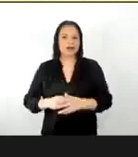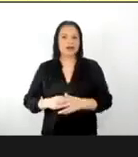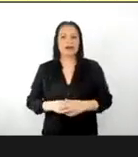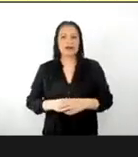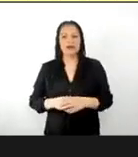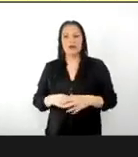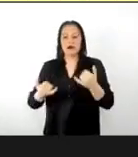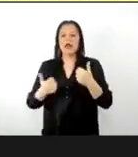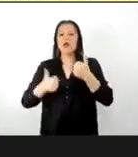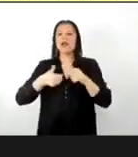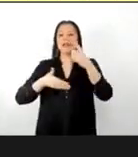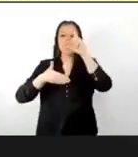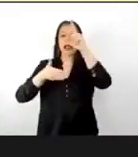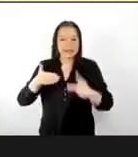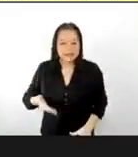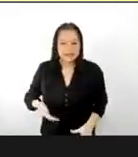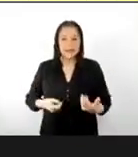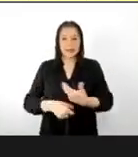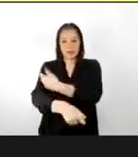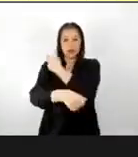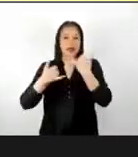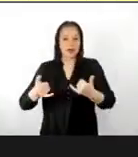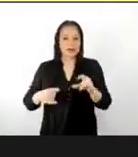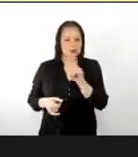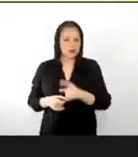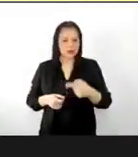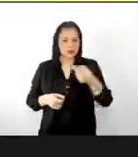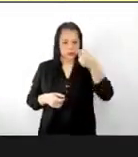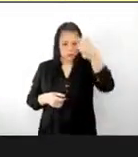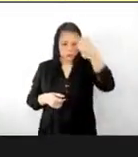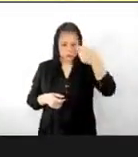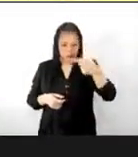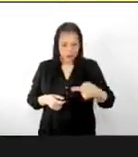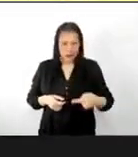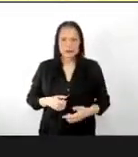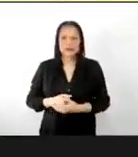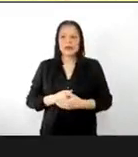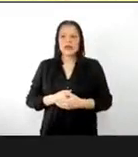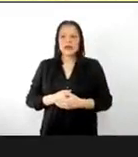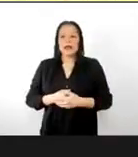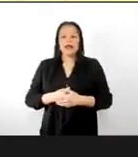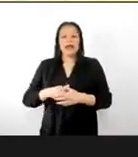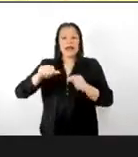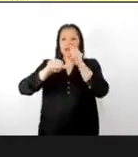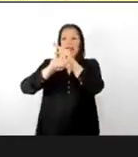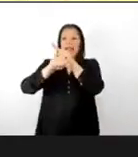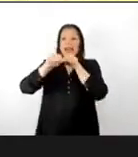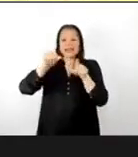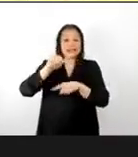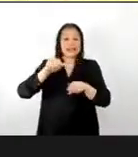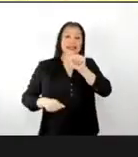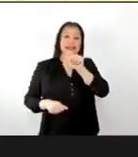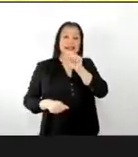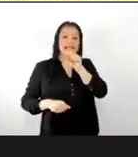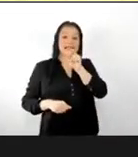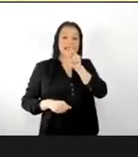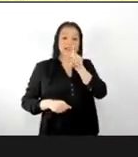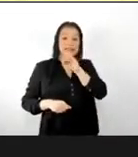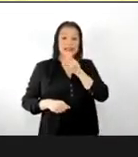cuál es la lista de vacunas que se están usando en este momento. Acá está, miren, la de AstraZeneca que les dije, que usa